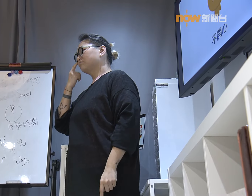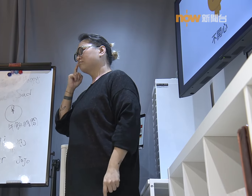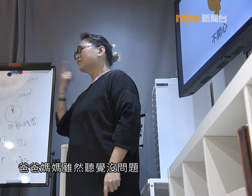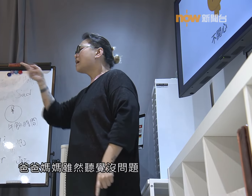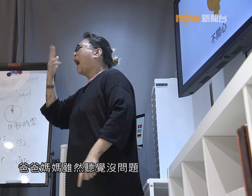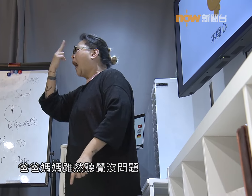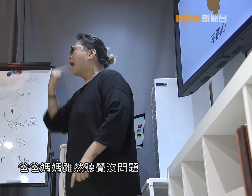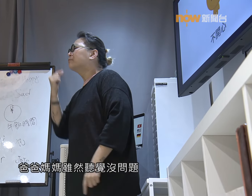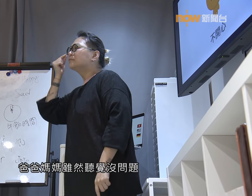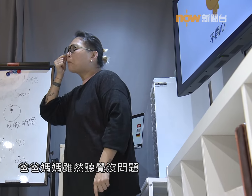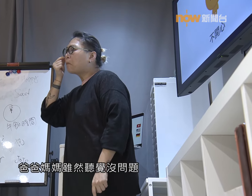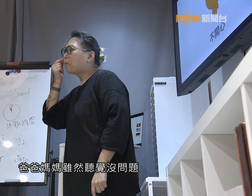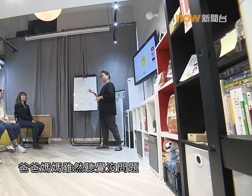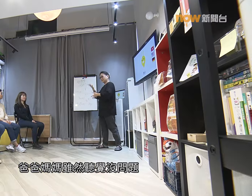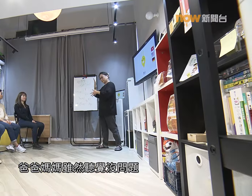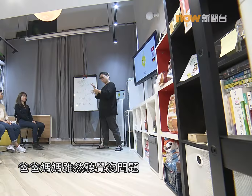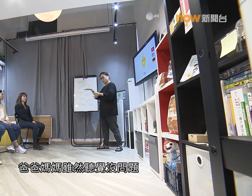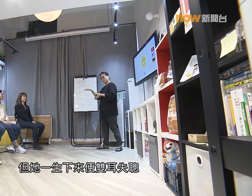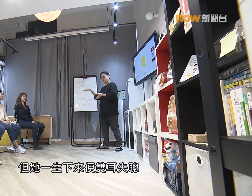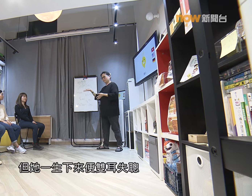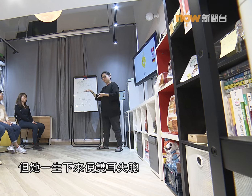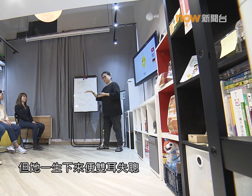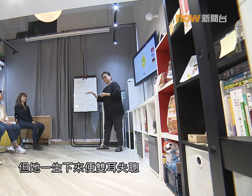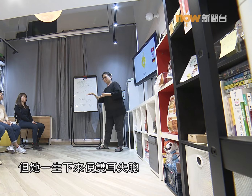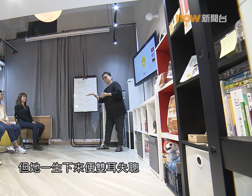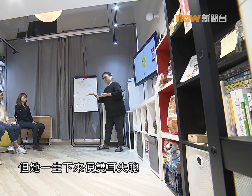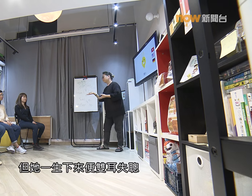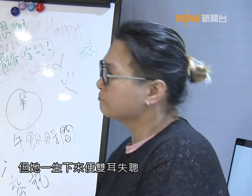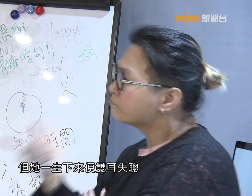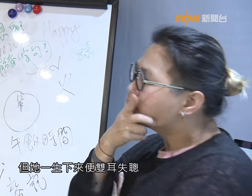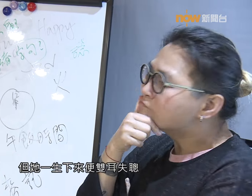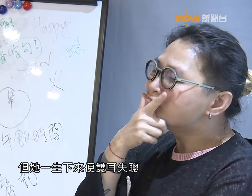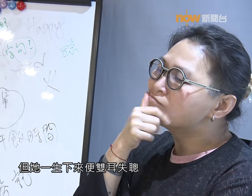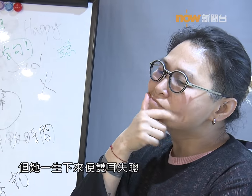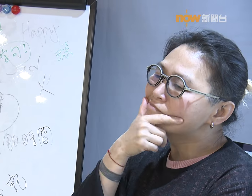爸爸妈妈虽然听觉冇问题，但佢一生落嚟就双耳失聪。